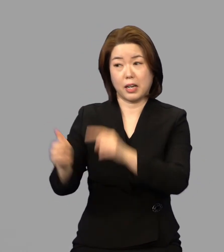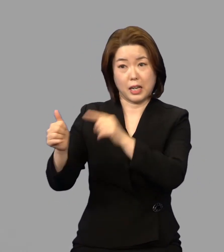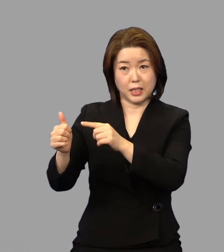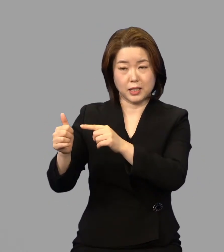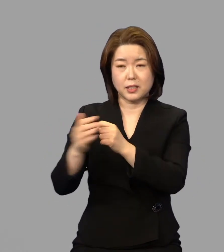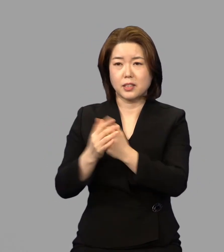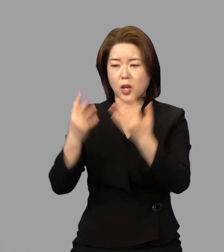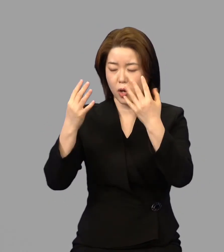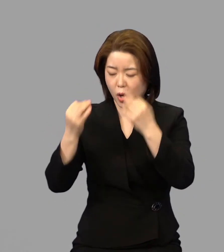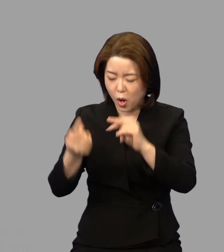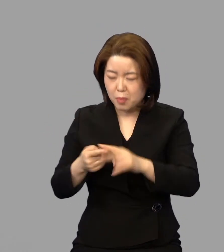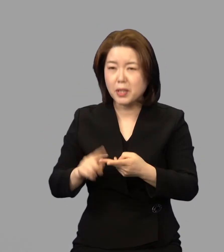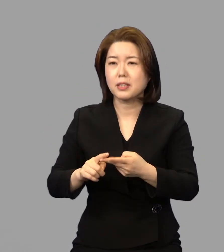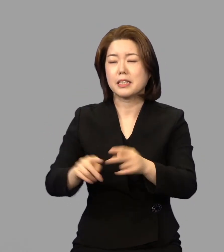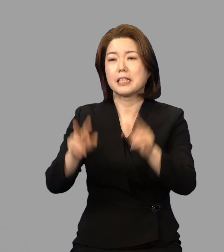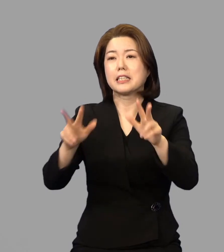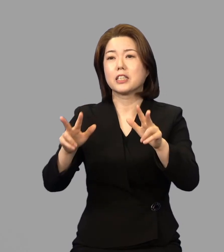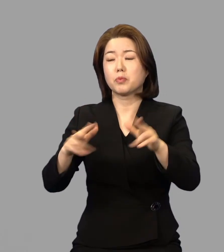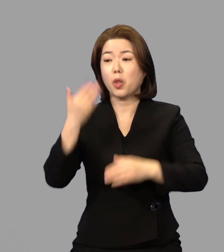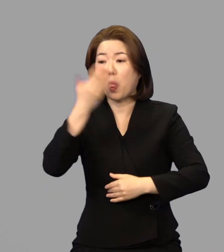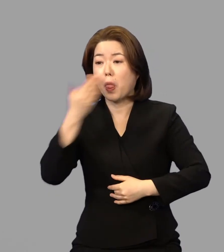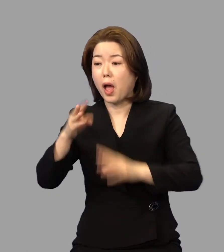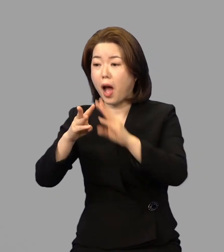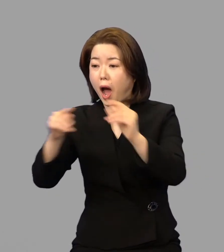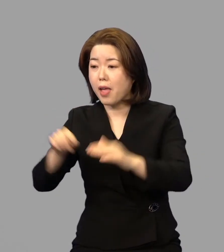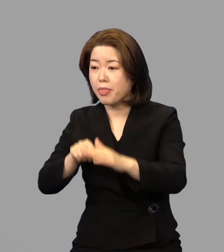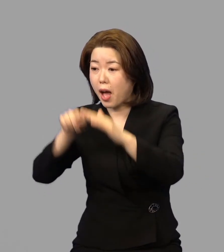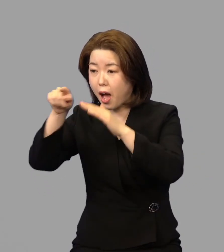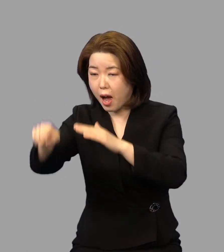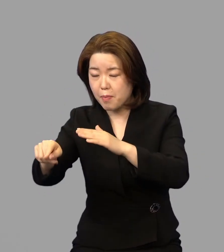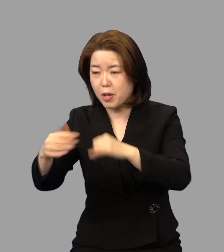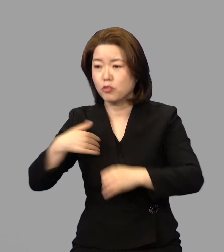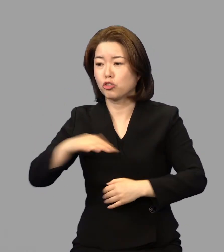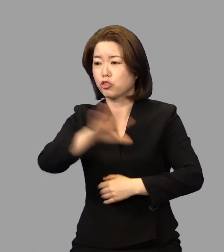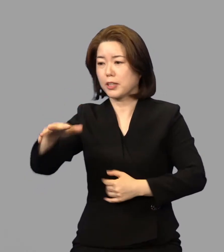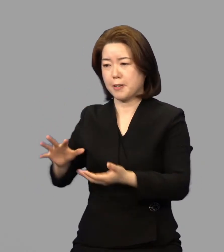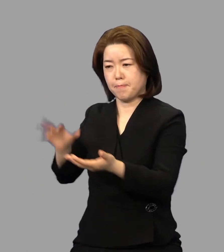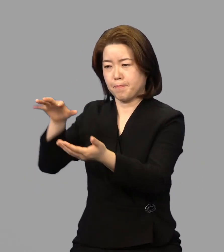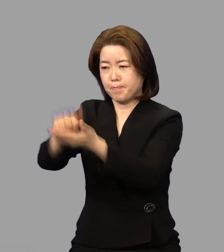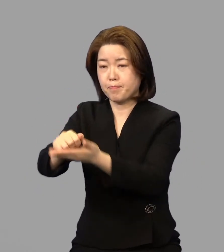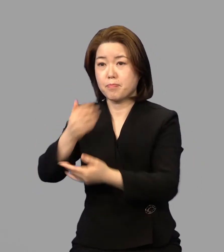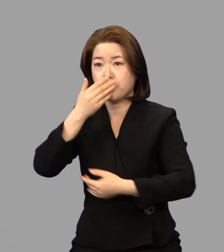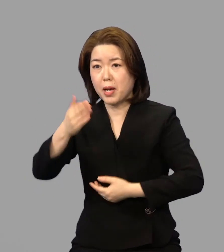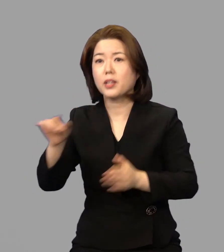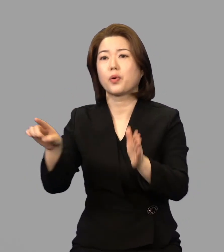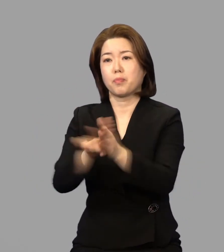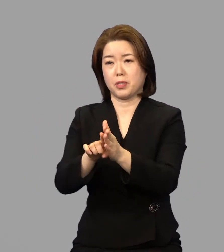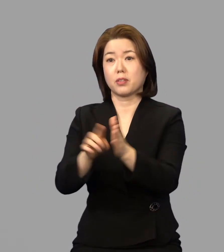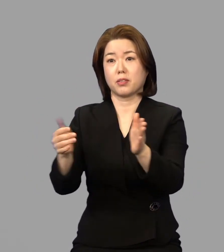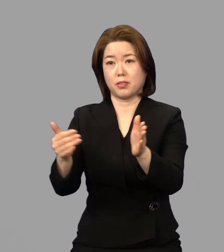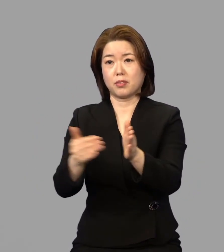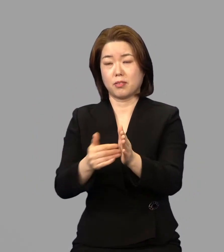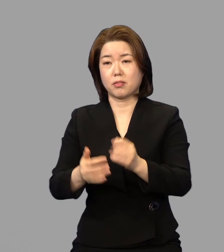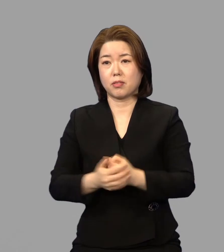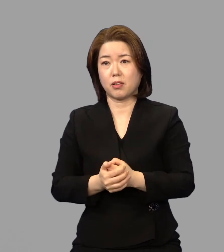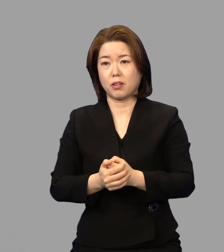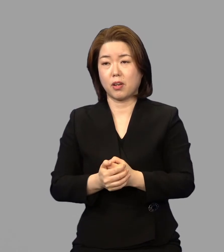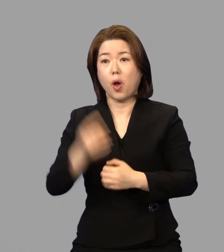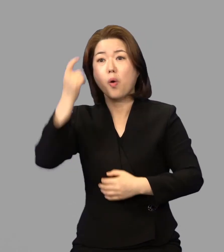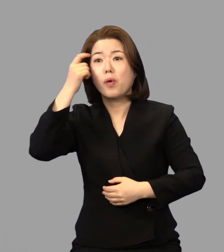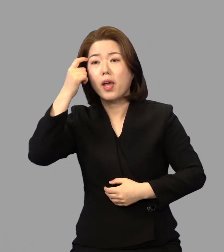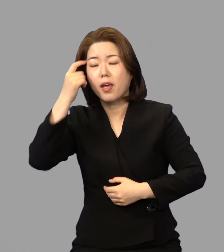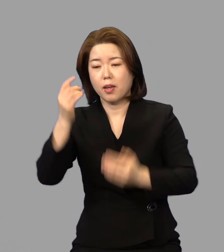얼마든지 지금이라도 가나안 땅에 들어가면 우리가 그 땅을 정복할 수 있다고 믿었어요. 모세를